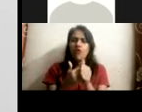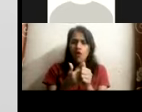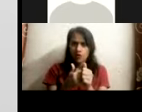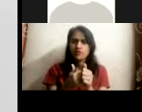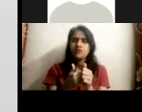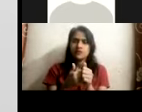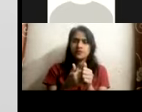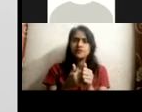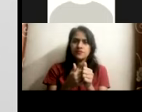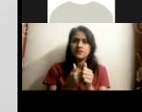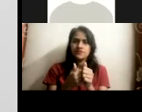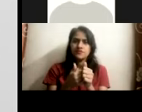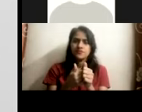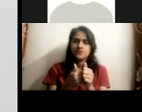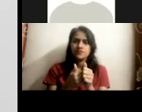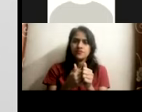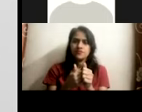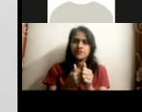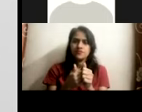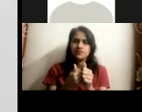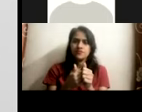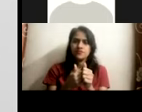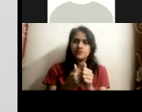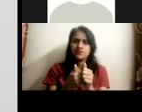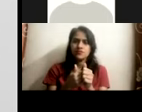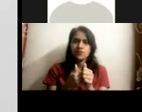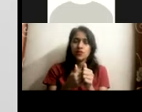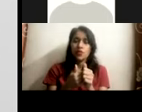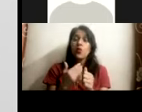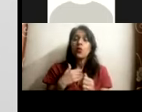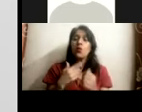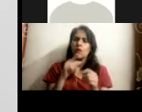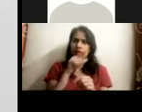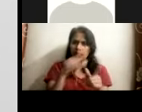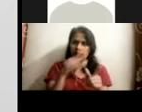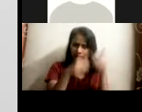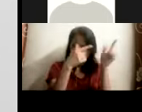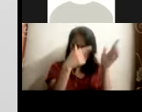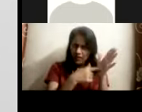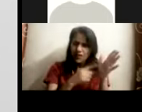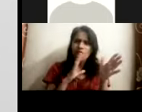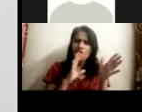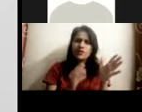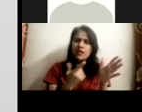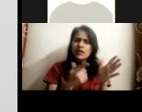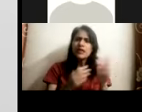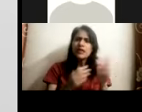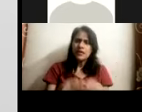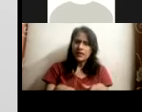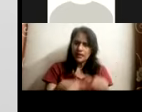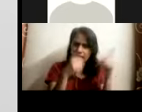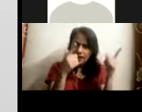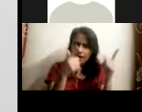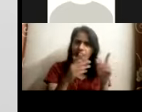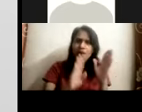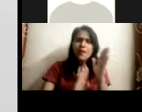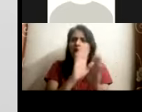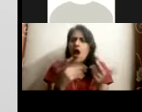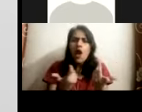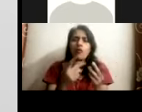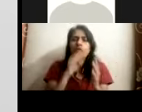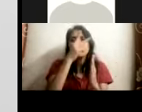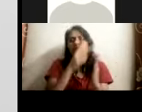आपको ontology is what we can know. So we can know कि वो पेड़ है, exist करता है कि नहीं है, वो कैसे बढ़ता है, क्या है, ये सब.